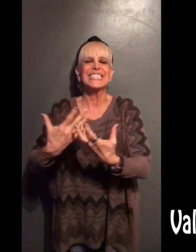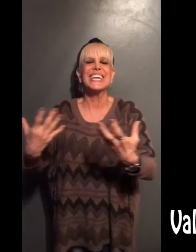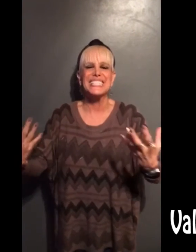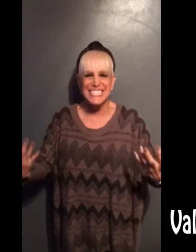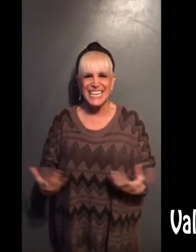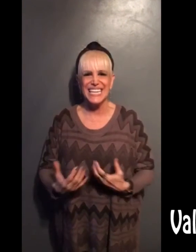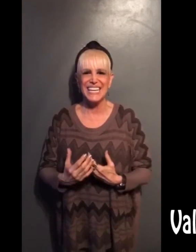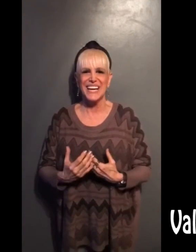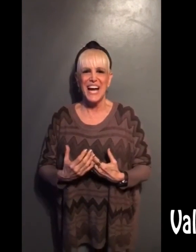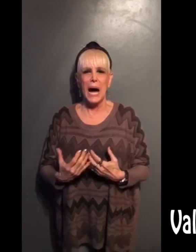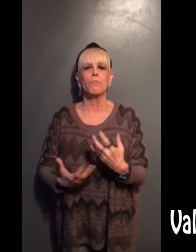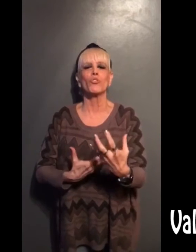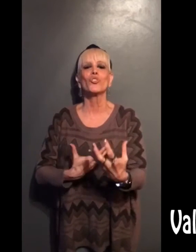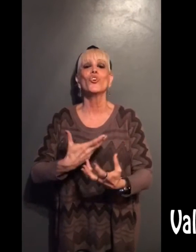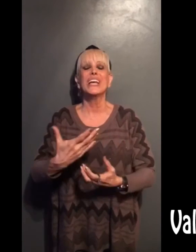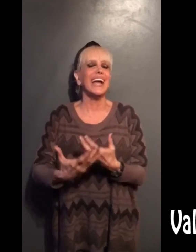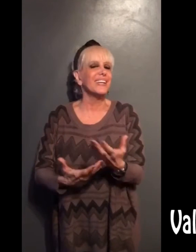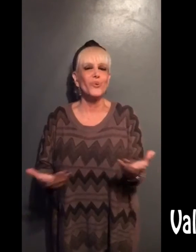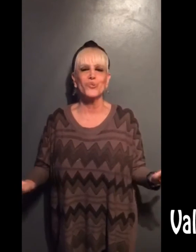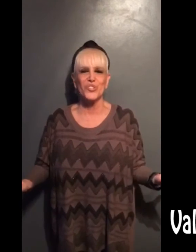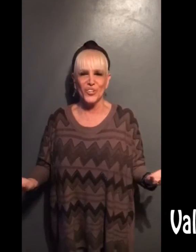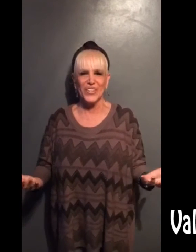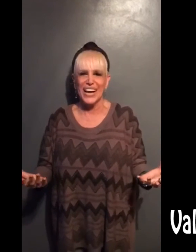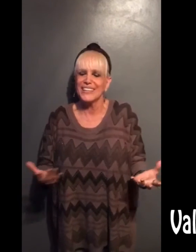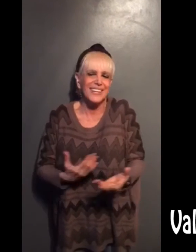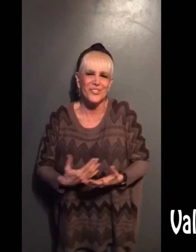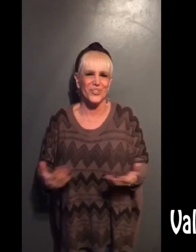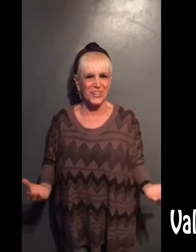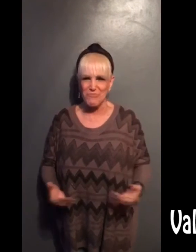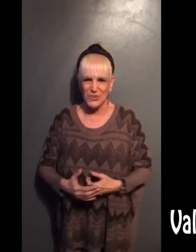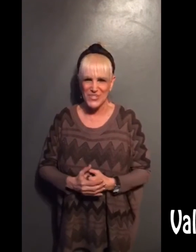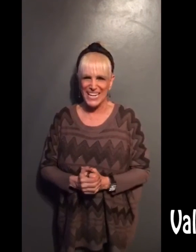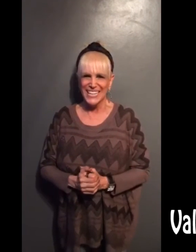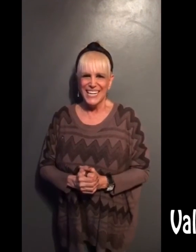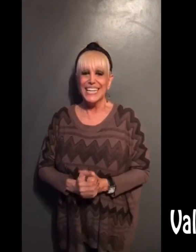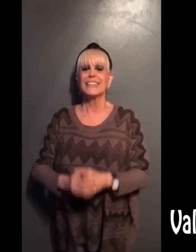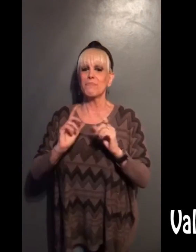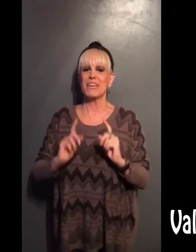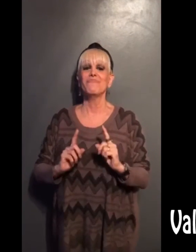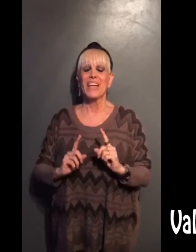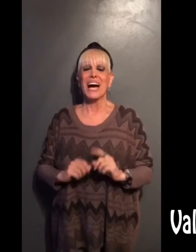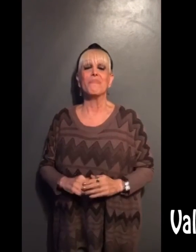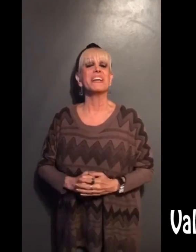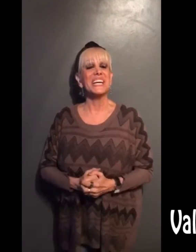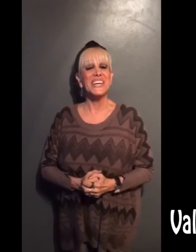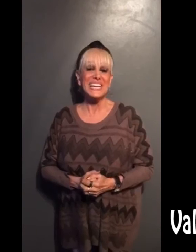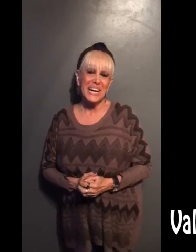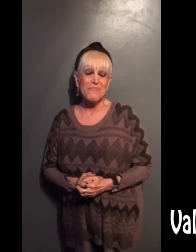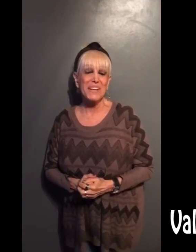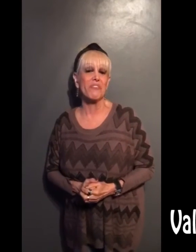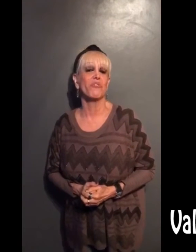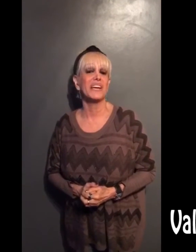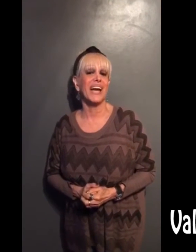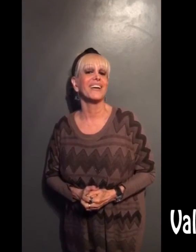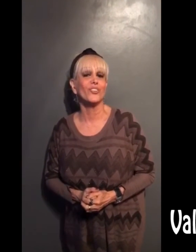de señas aportó la inclusión a esta canción hermosa. Y también a María del Carmen, que fue la